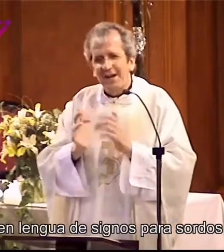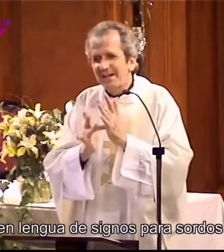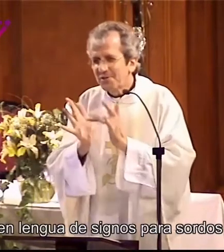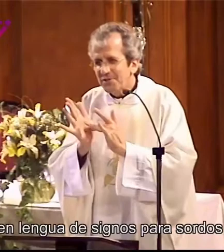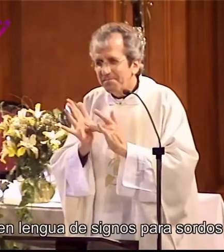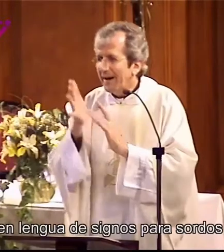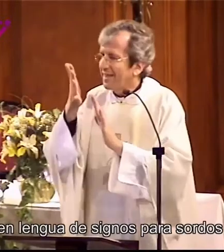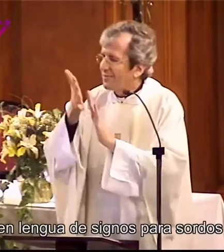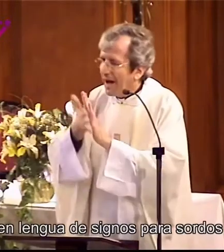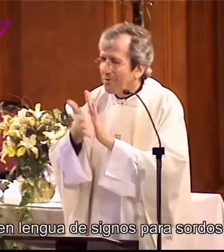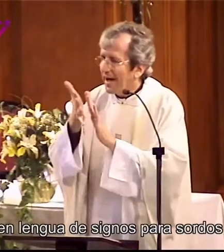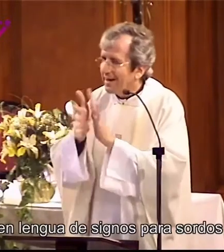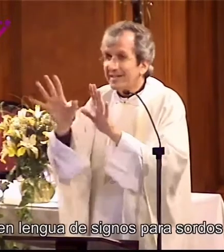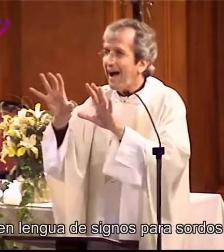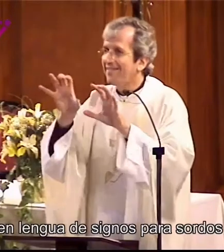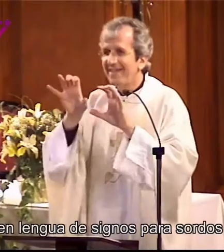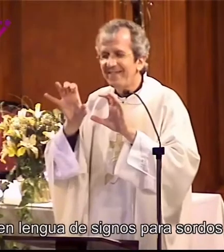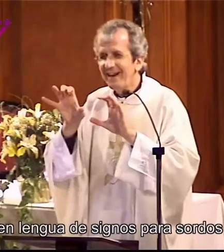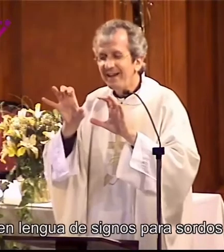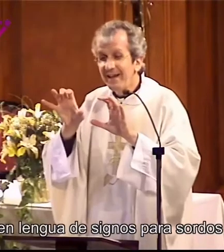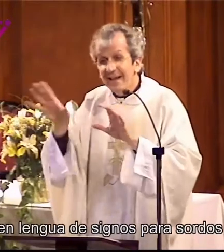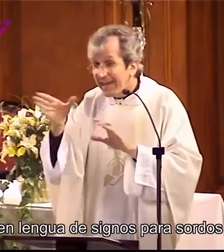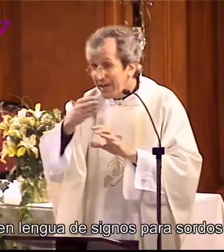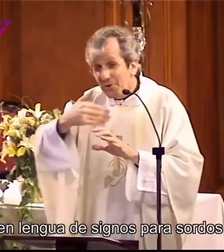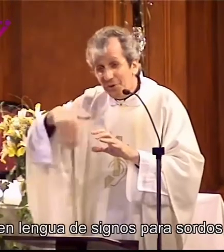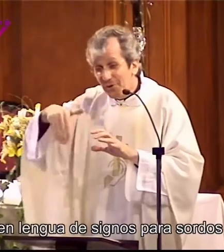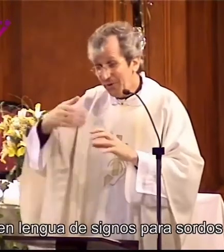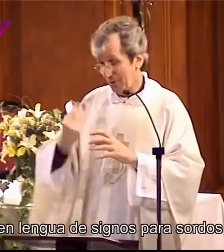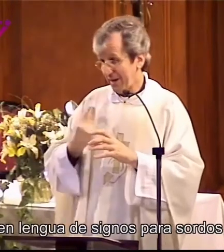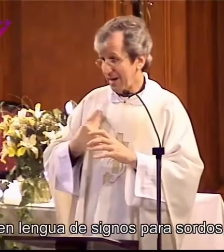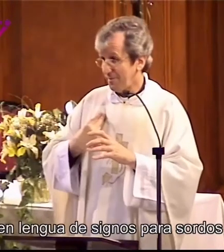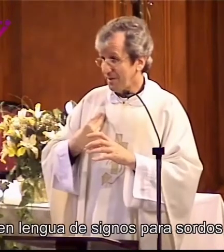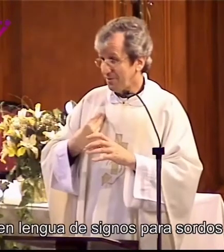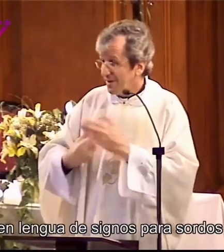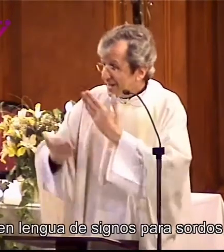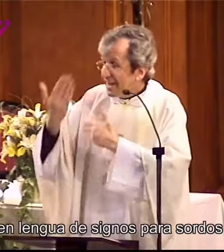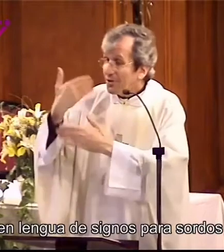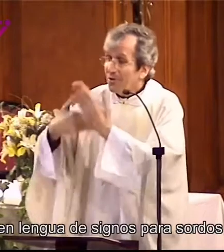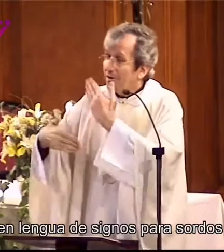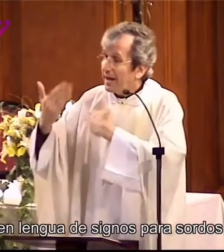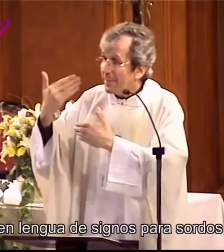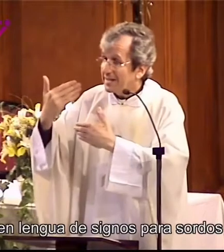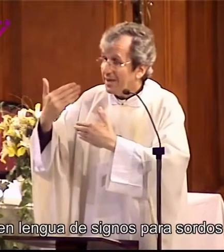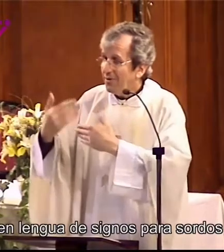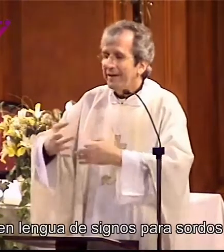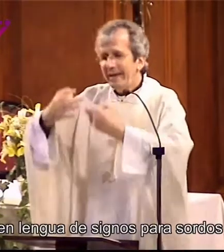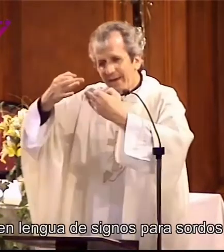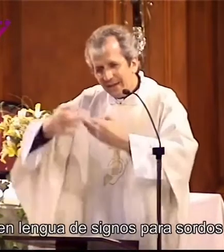Jesús para ayudarles a entender que todo lo que él ha vivido, que todo lo que él ha pasado, es